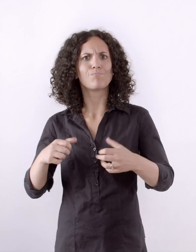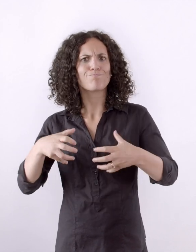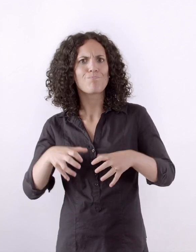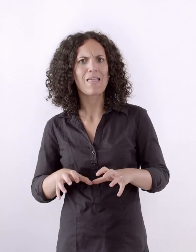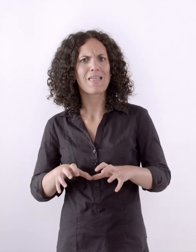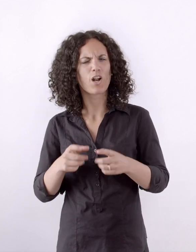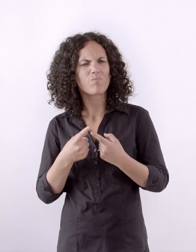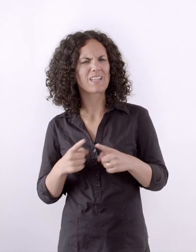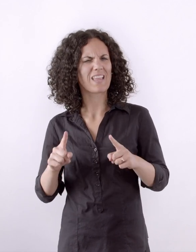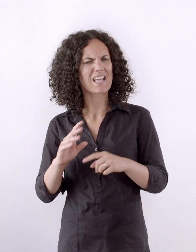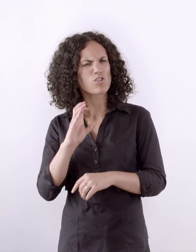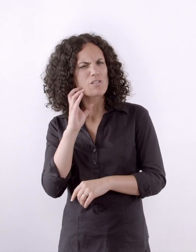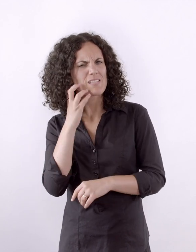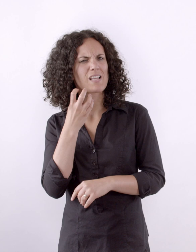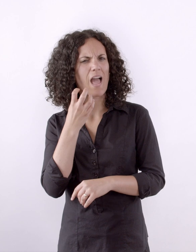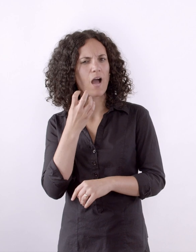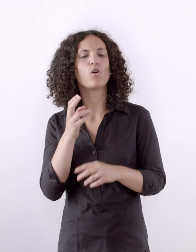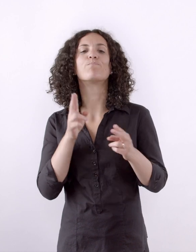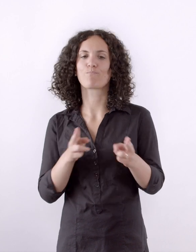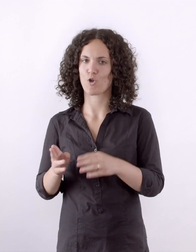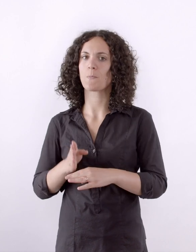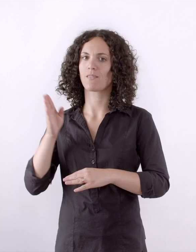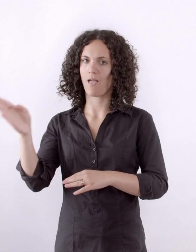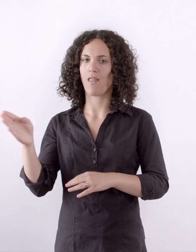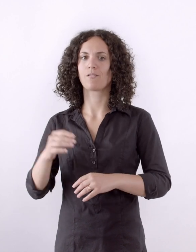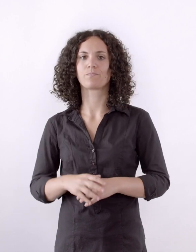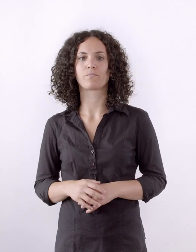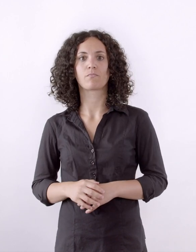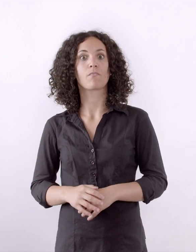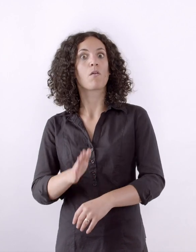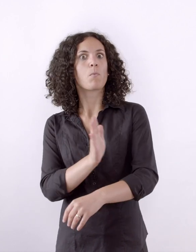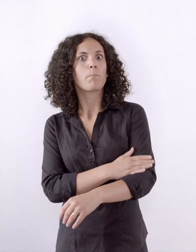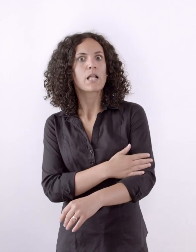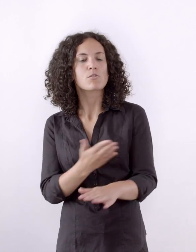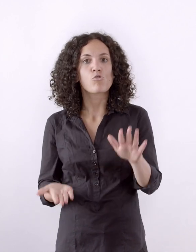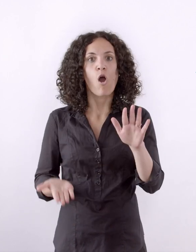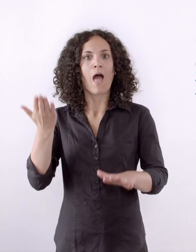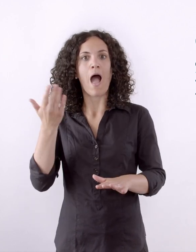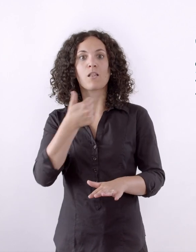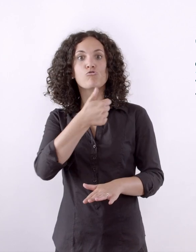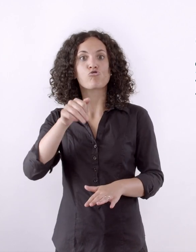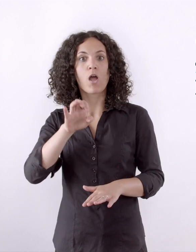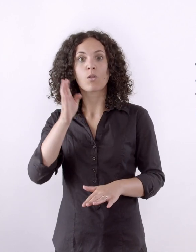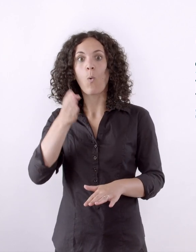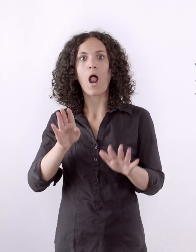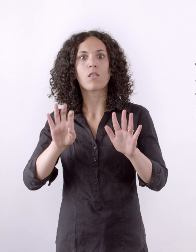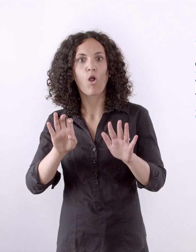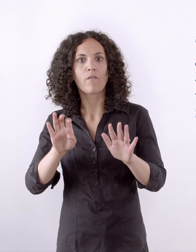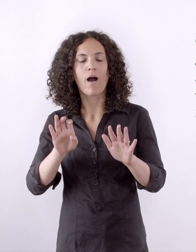nella norma dai 10 ai 12 movimenti nell'arco delle 24 ore. In caso di pressione alta, superiore a